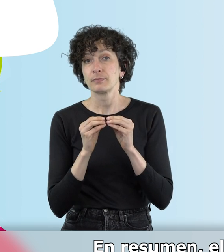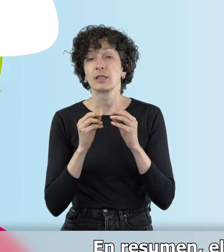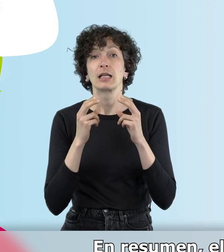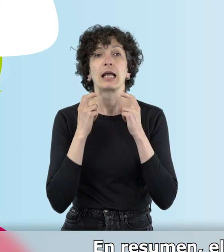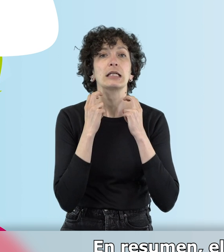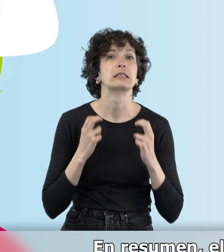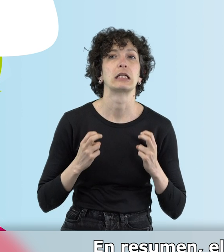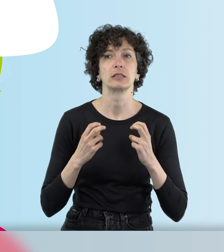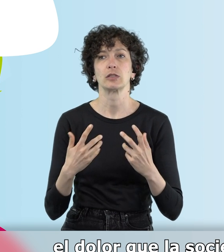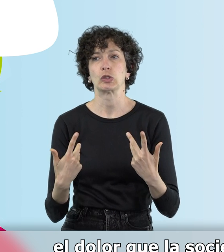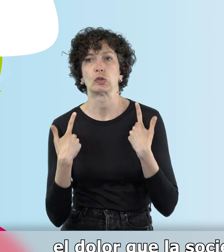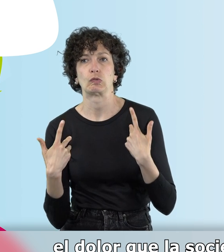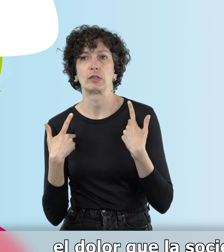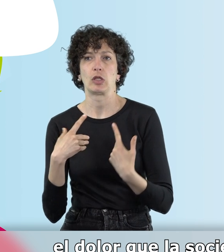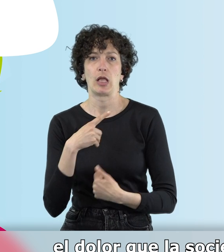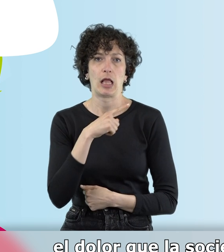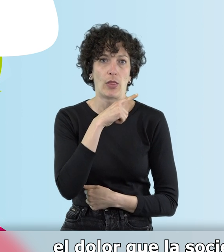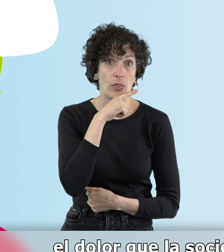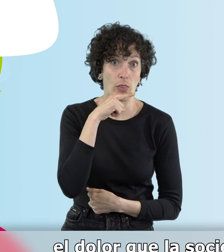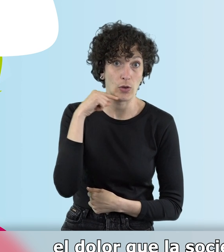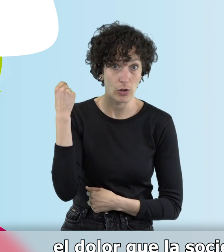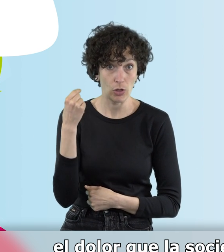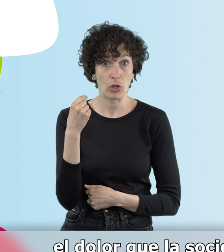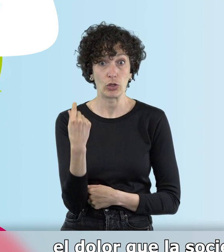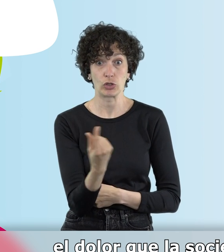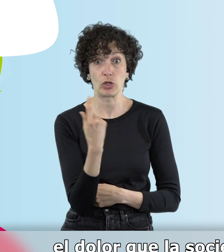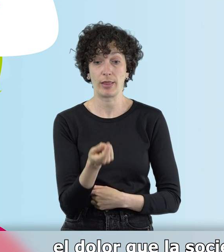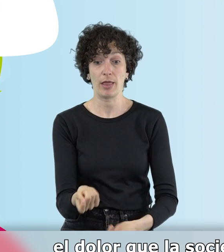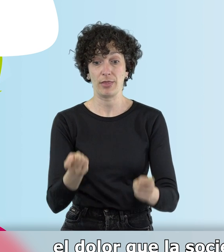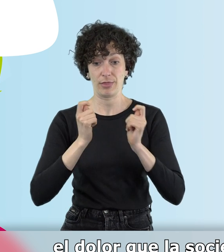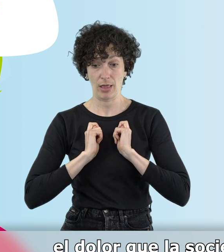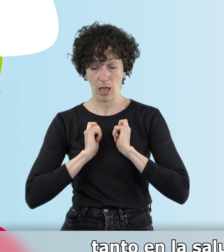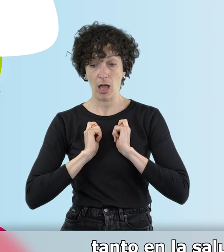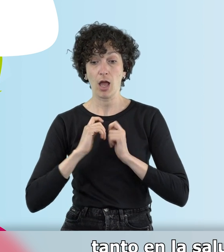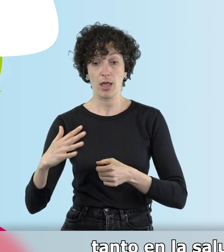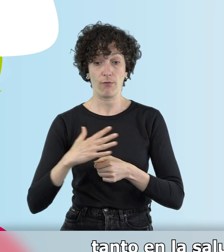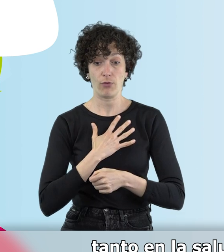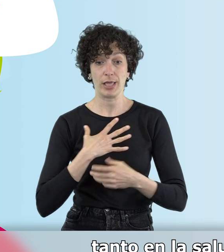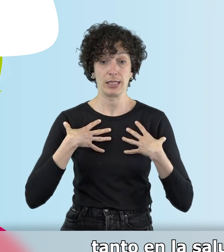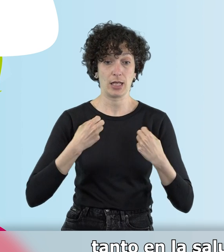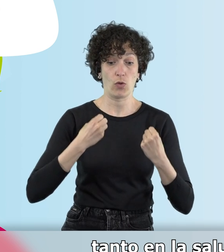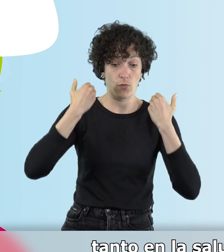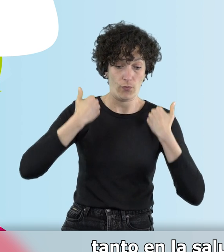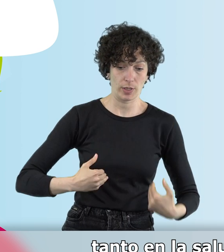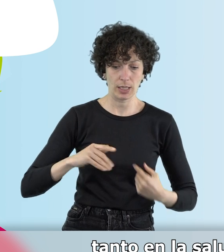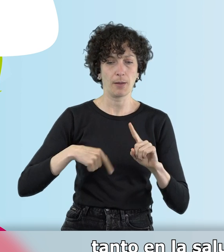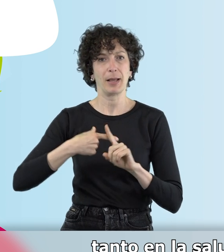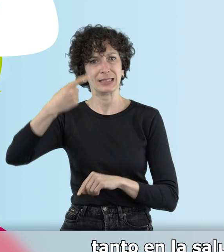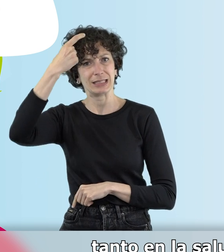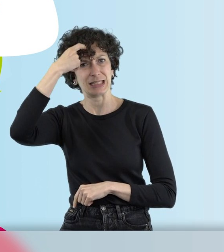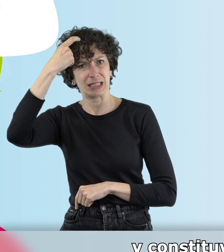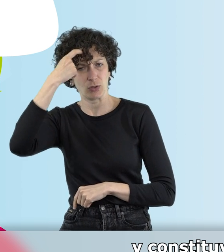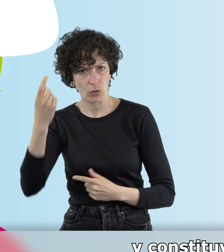el estrés, el sufrimiento, el dolor que la sociedad genera tiene influencias tanto en la salud física como en la